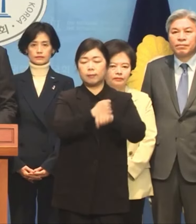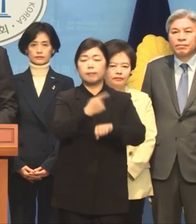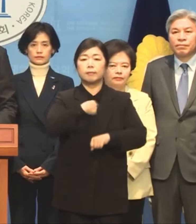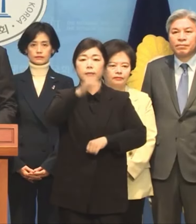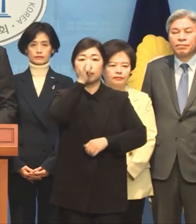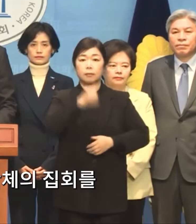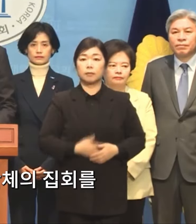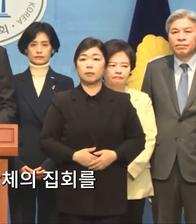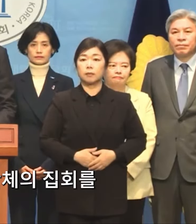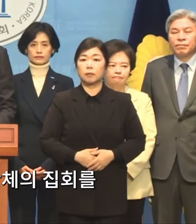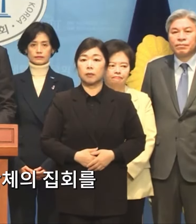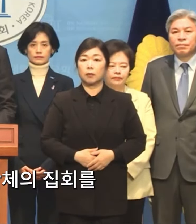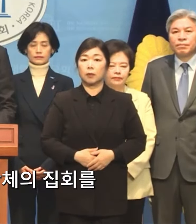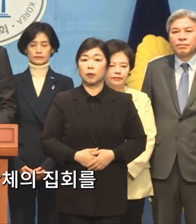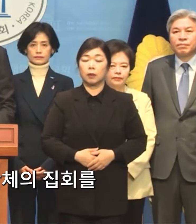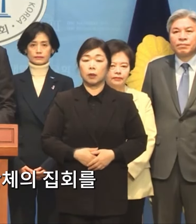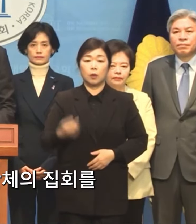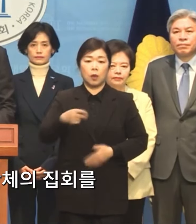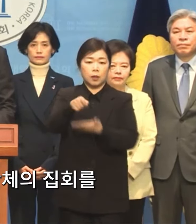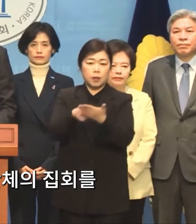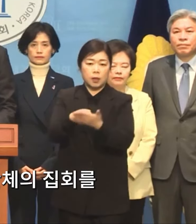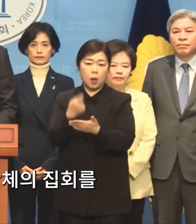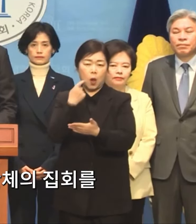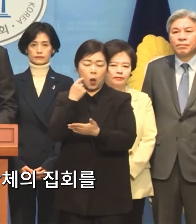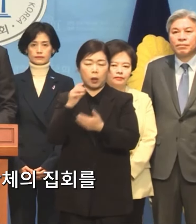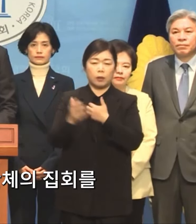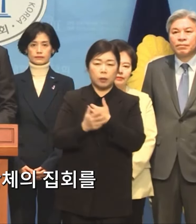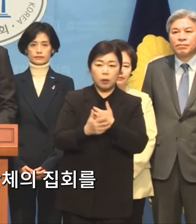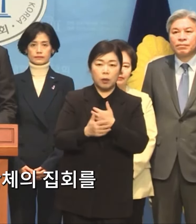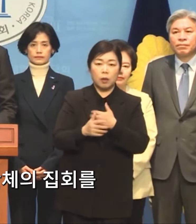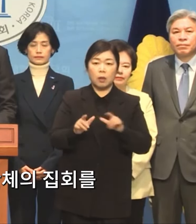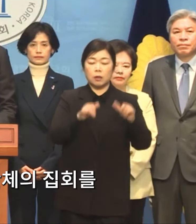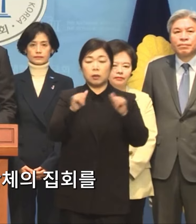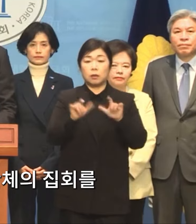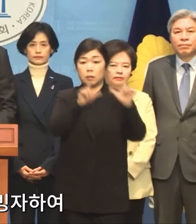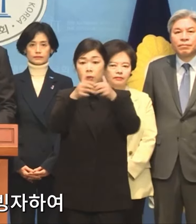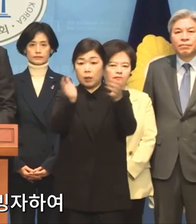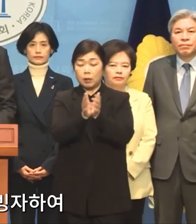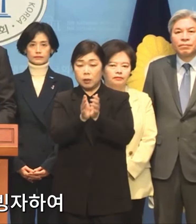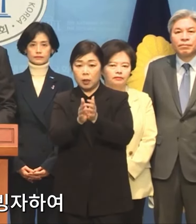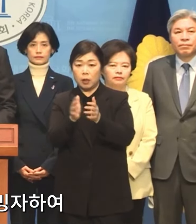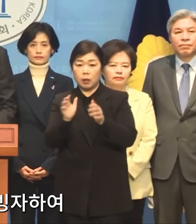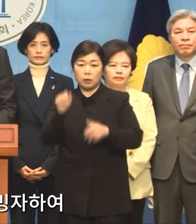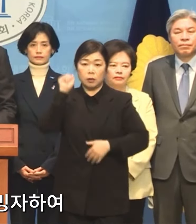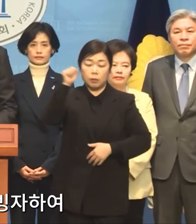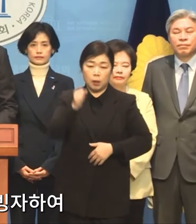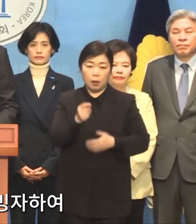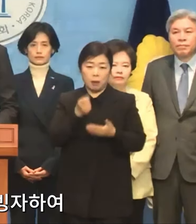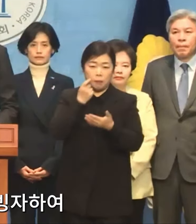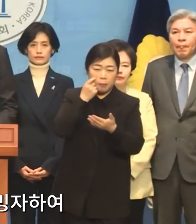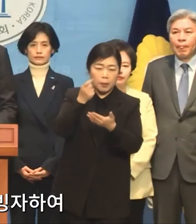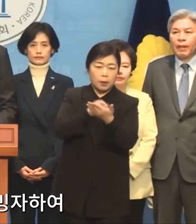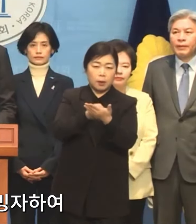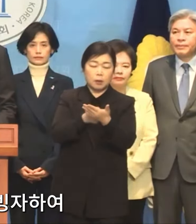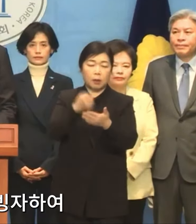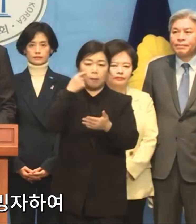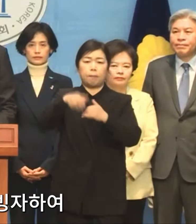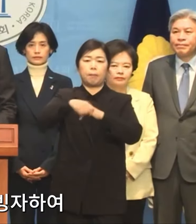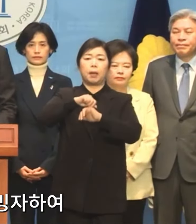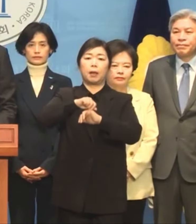있습니다 또한 기자로 위장하여 시민단체의 집회를 사찰하다 적발된 바 있고 신원